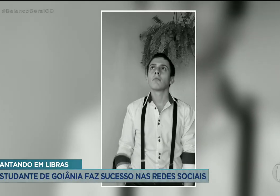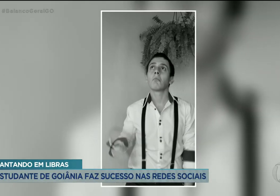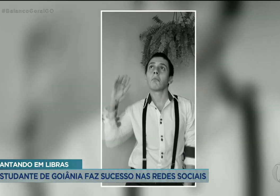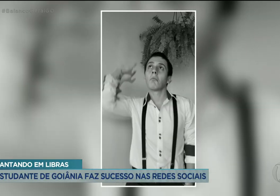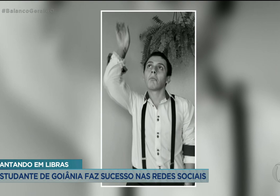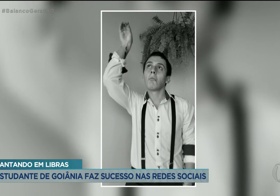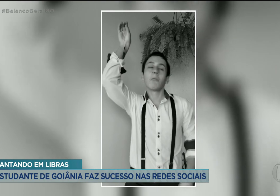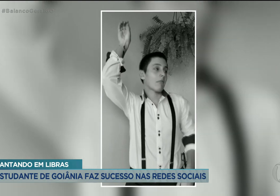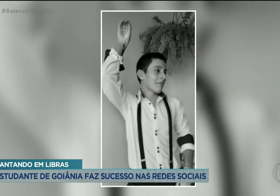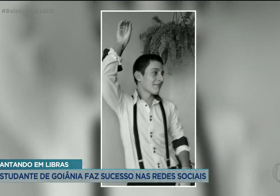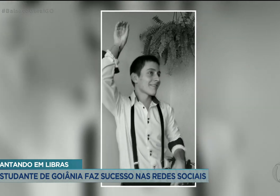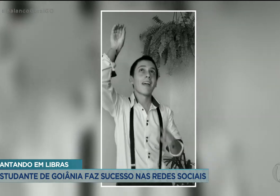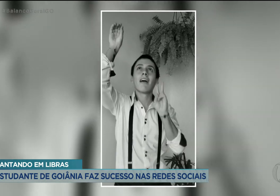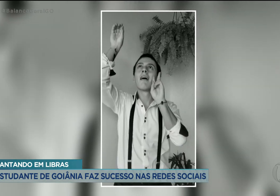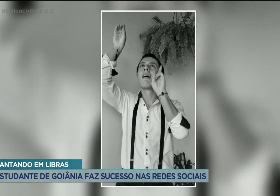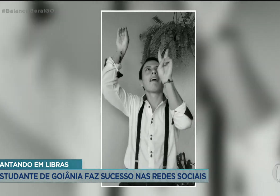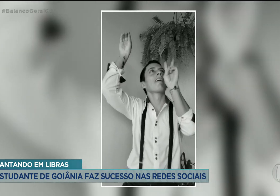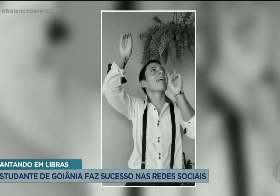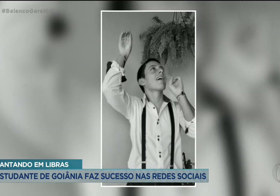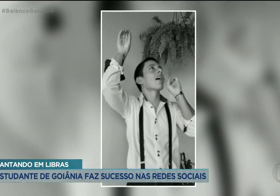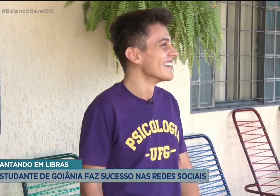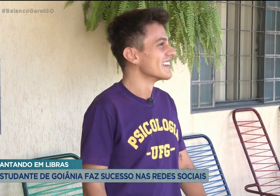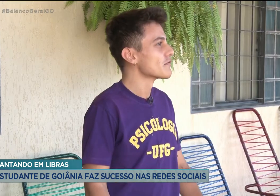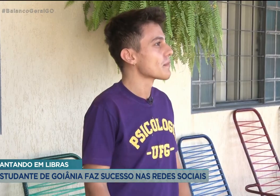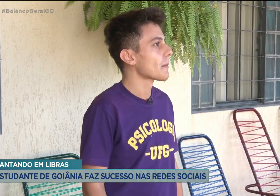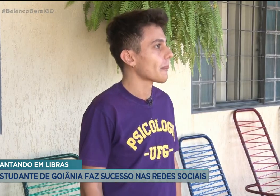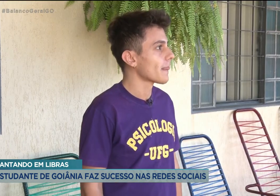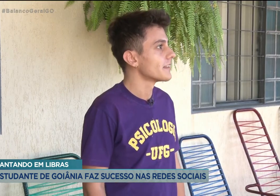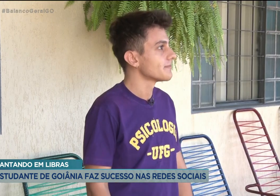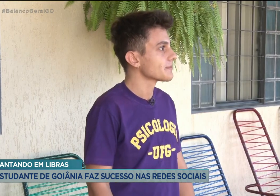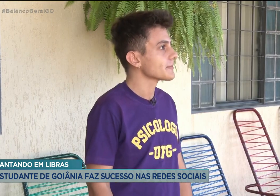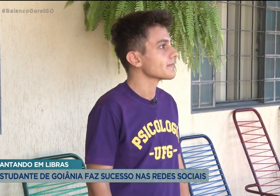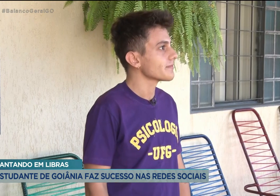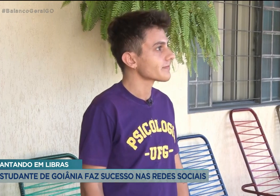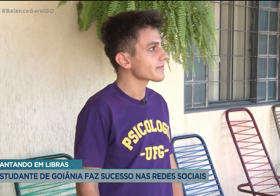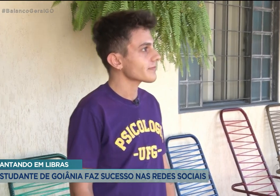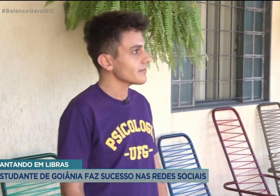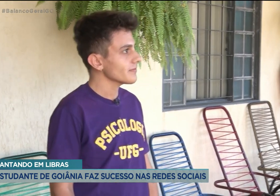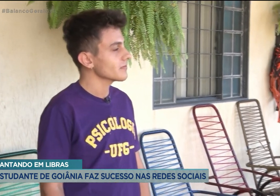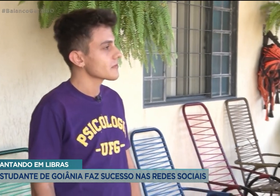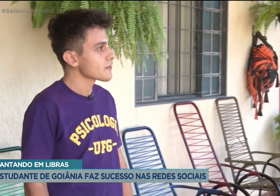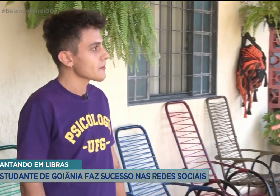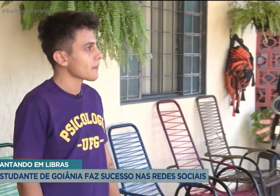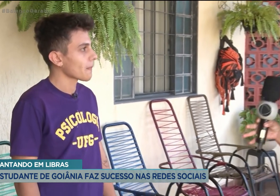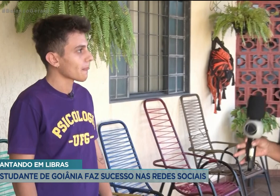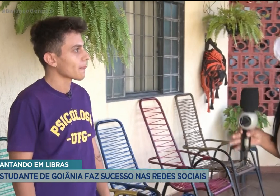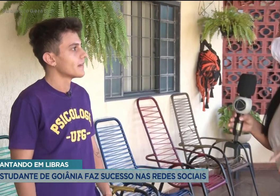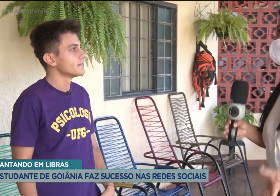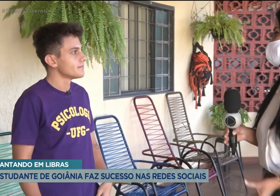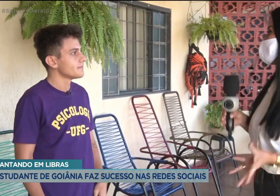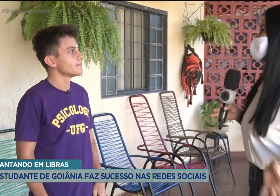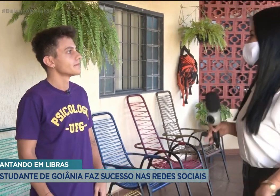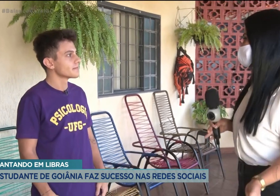Me dá que eu pego Me diz mais Quanto que você falou assim Cara, eu agora faço vídeo em Libras